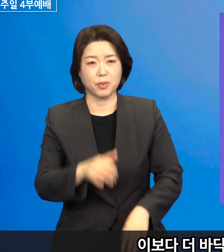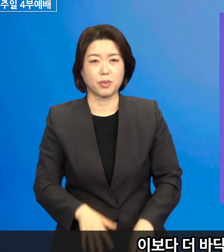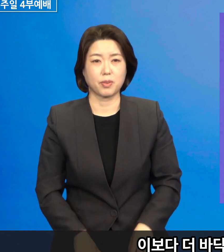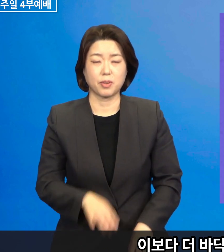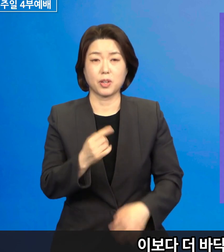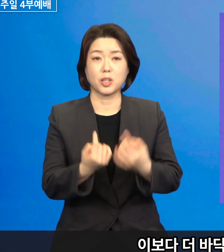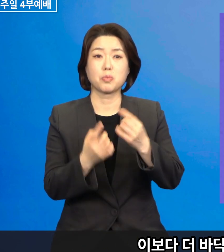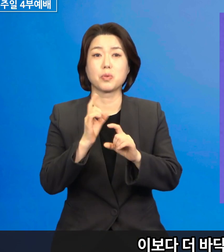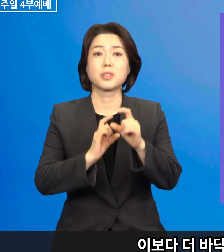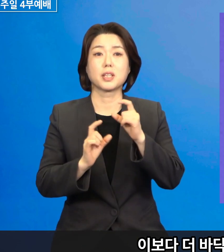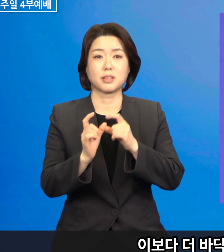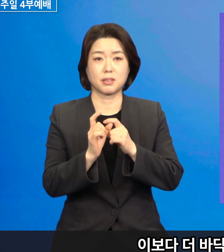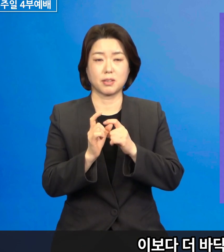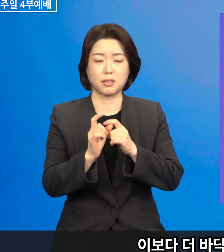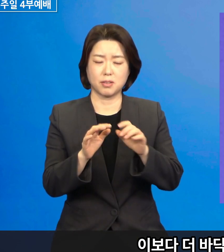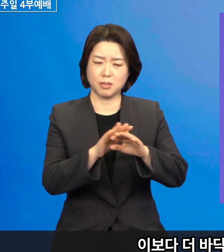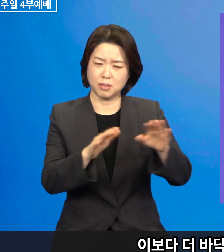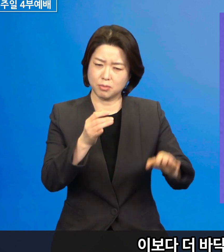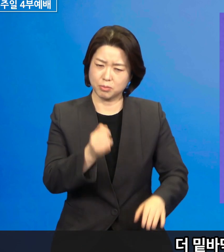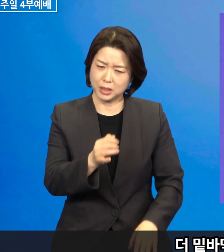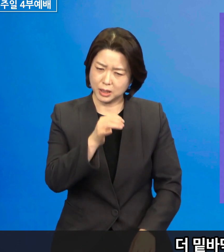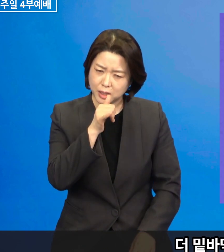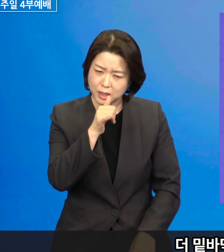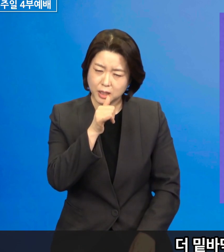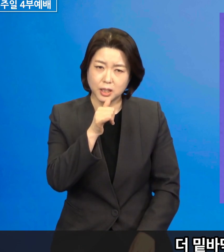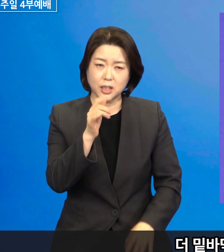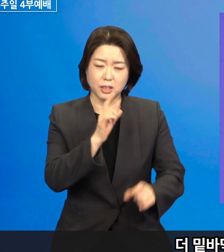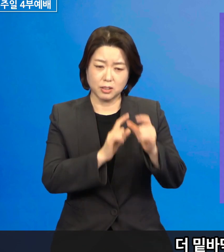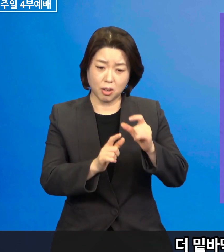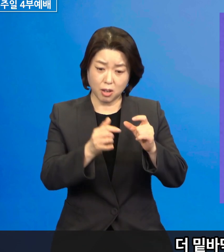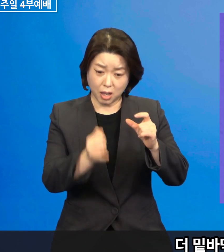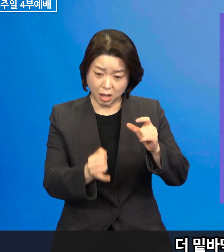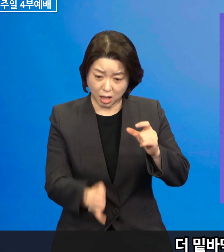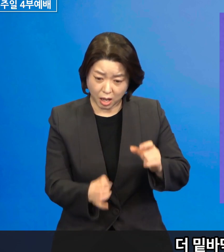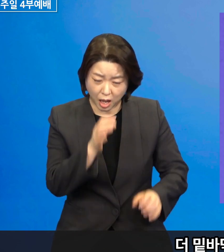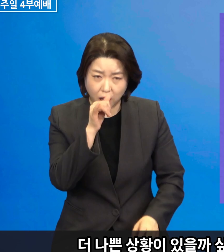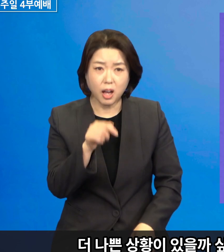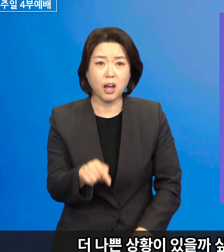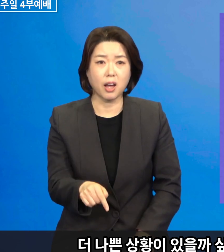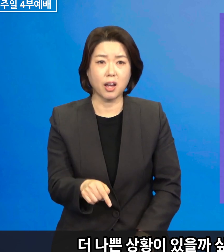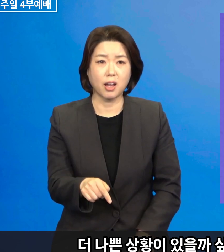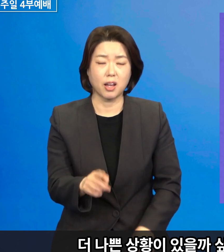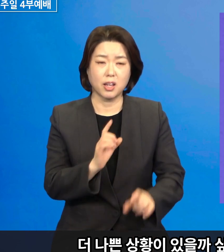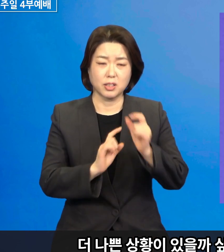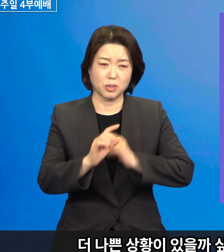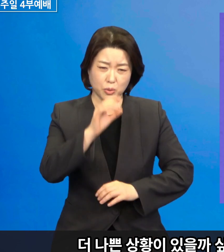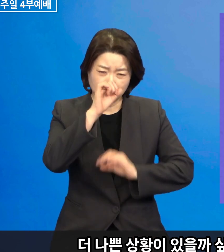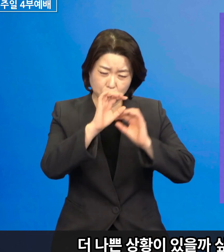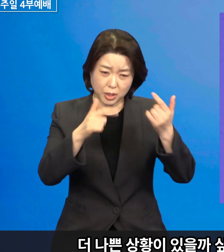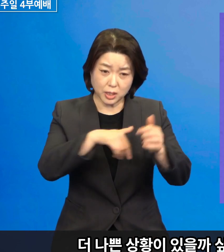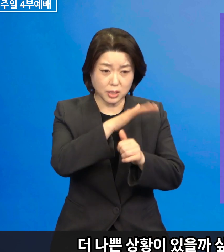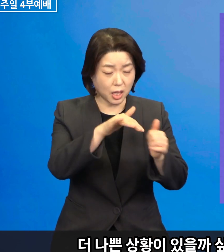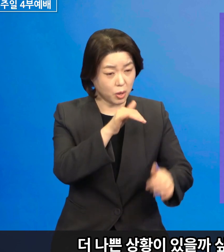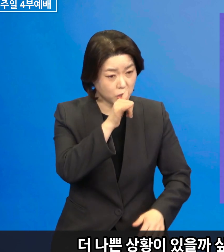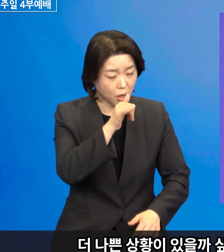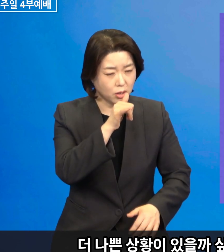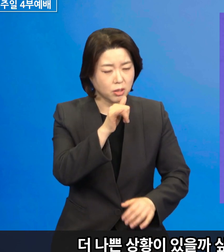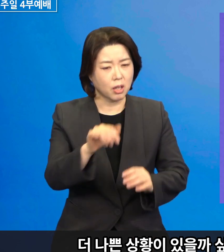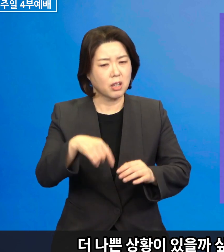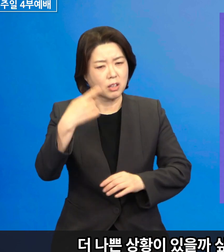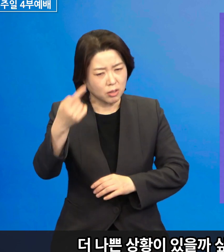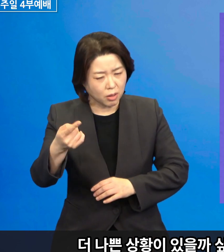이보다 더 바닥이 있을까 싶은데 더 밑바닥이 있었고 더 나쁜 상황이 있을까 싶은데 그 다음이